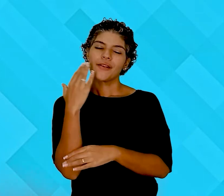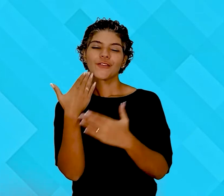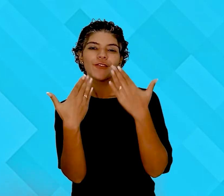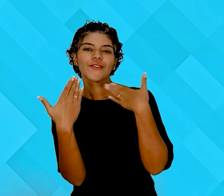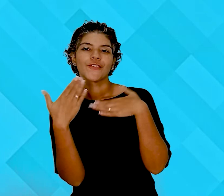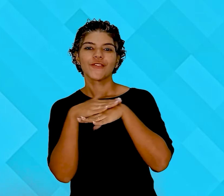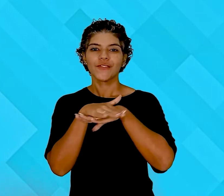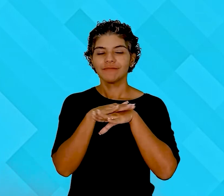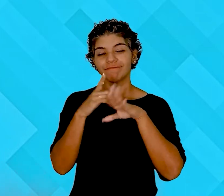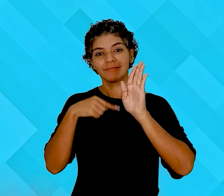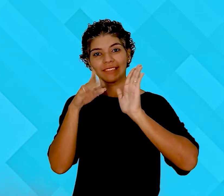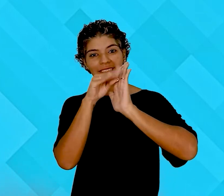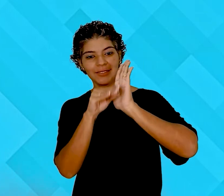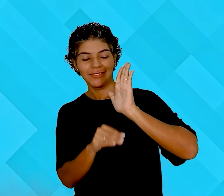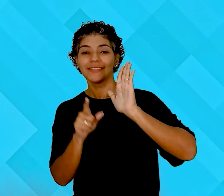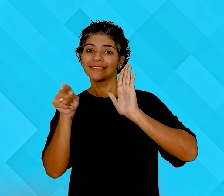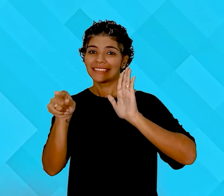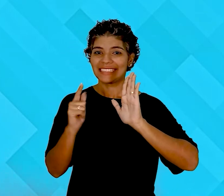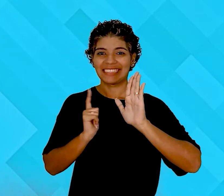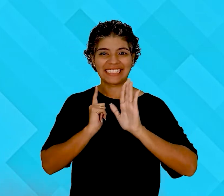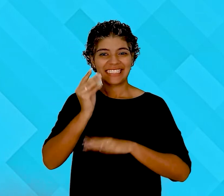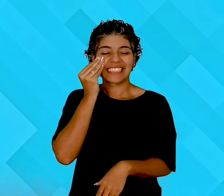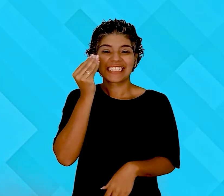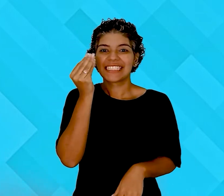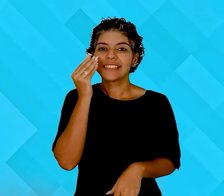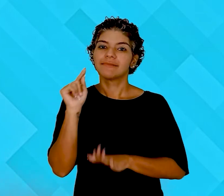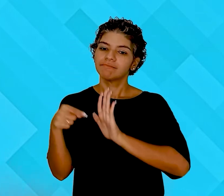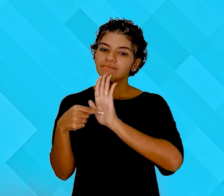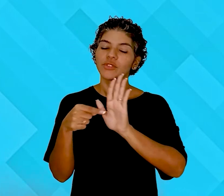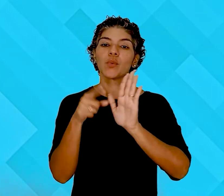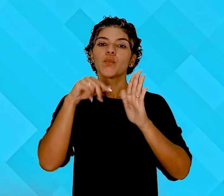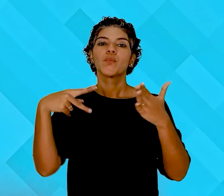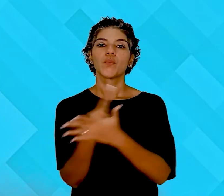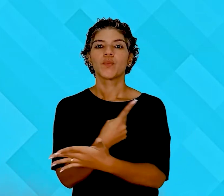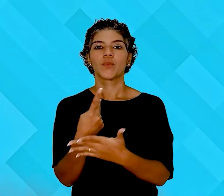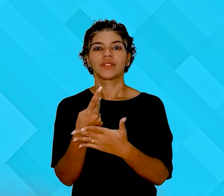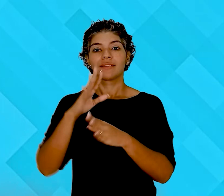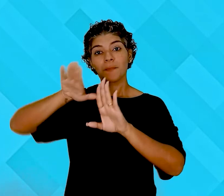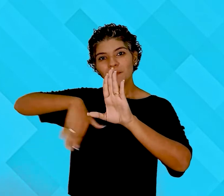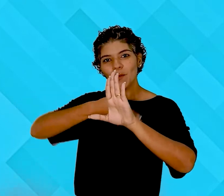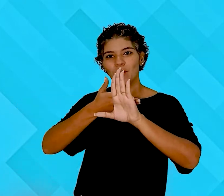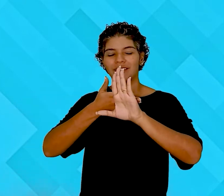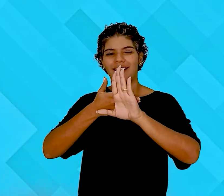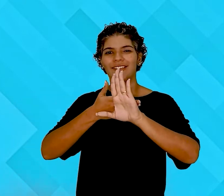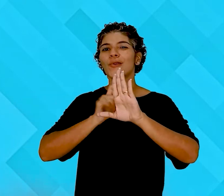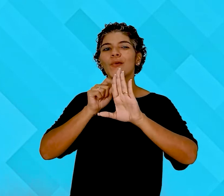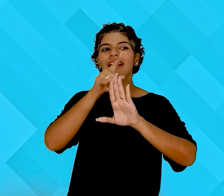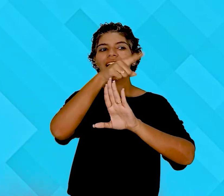nossas redes e o que esse digital, como ele funciona, né? Então eu convido todo mundo a conhecer e seja